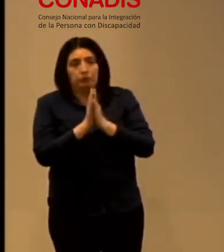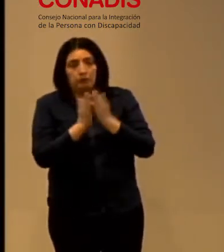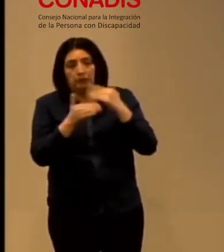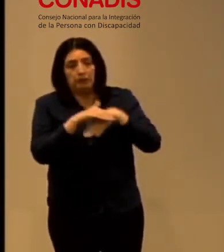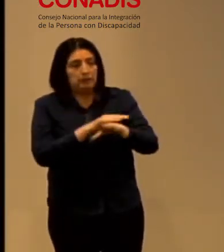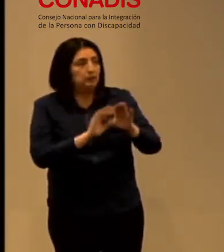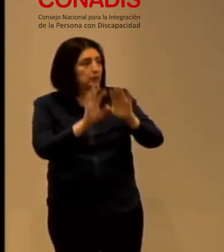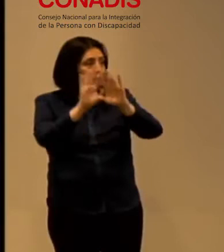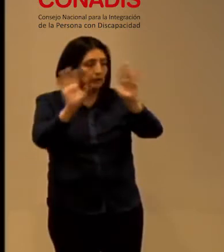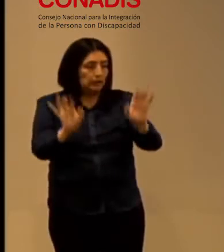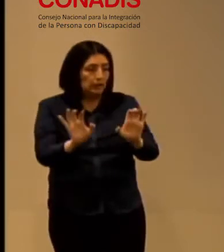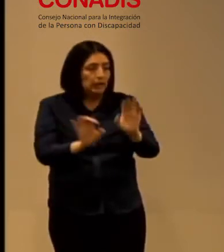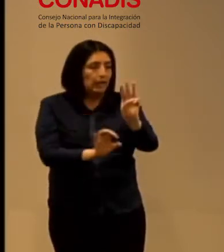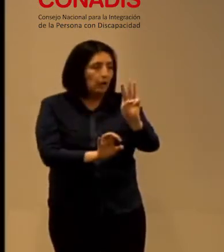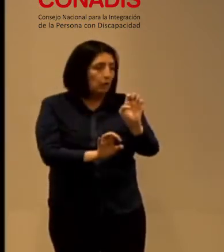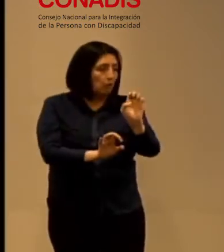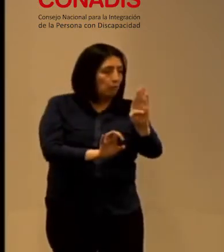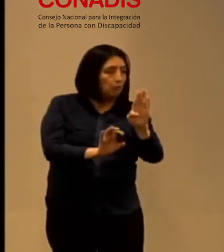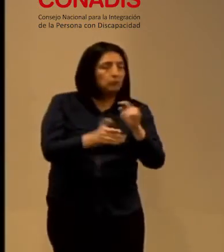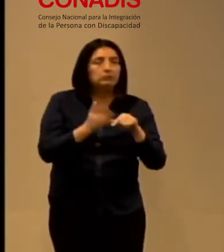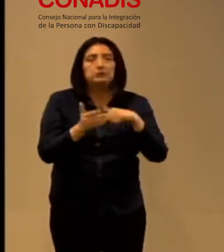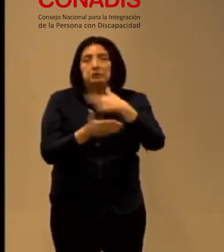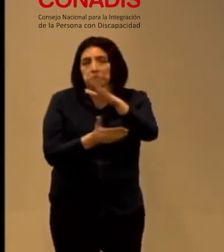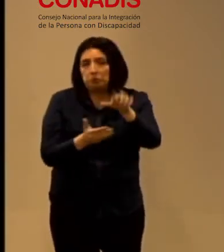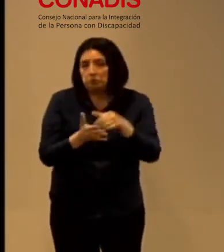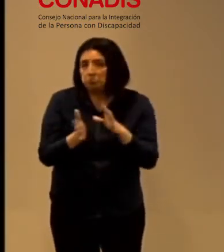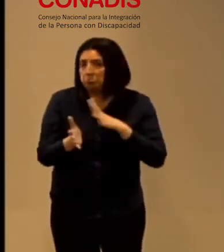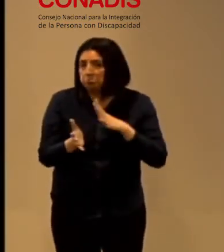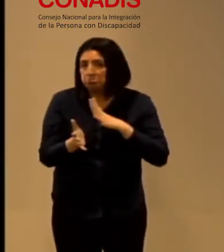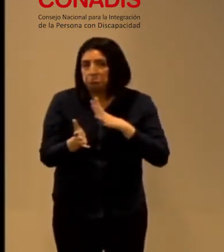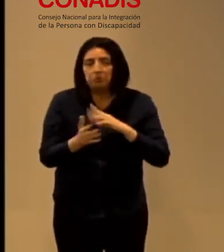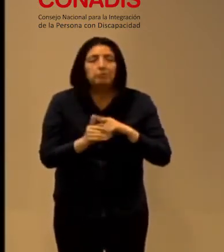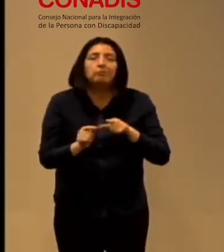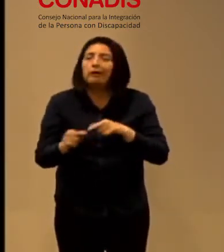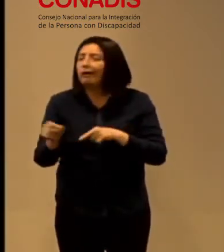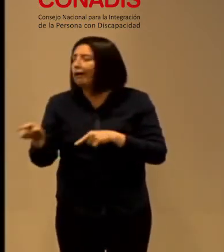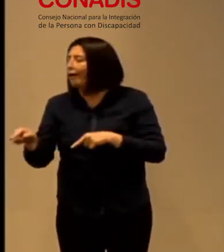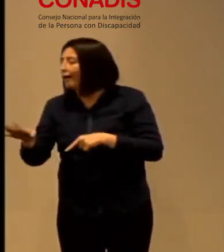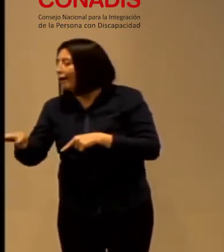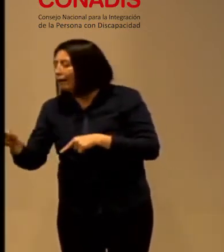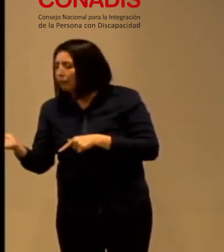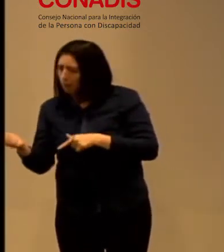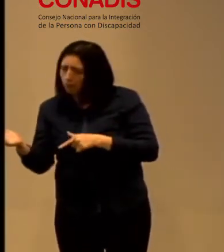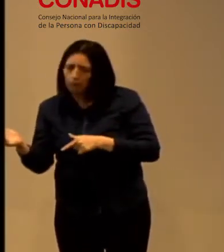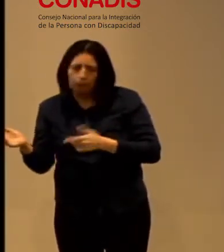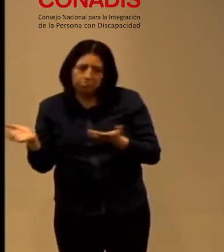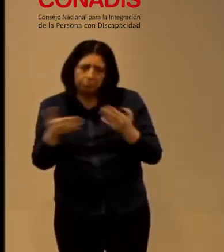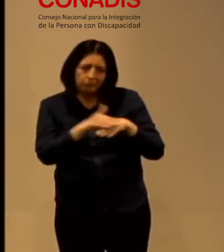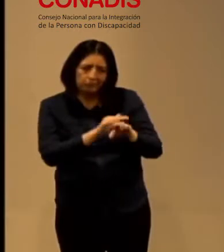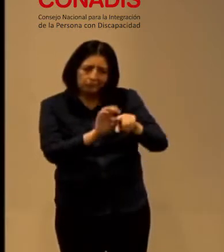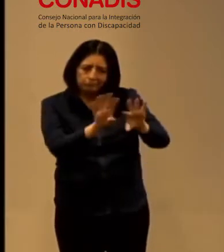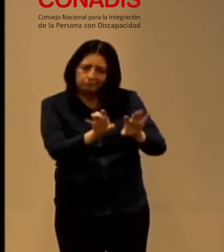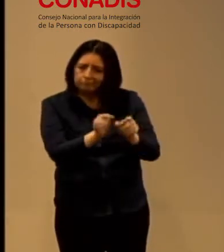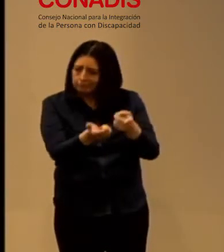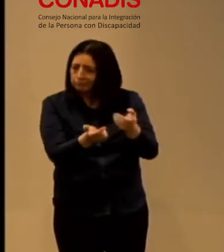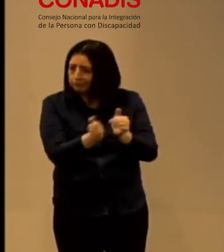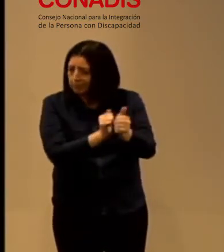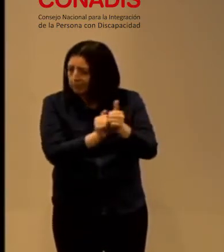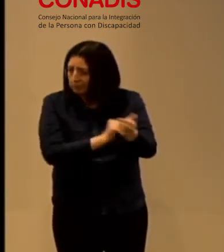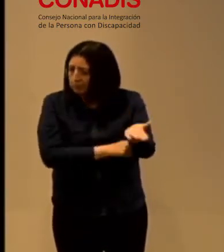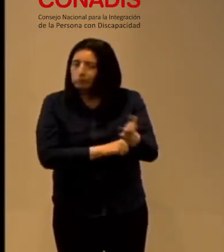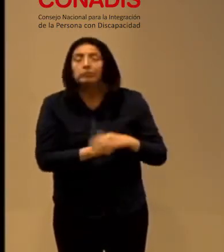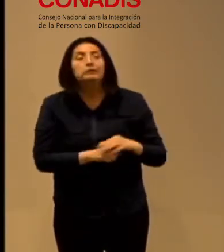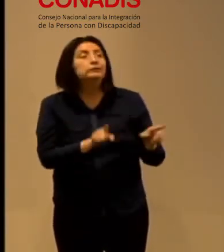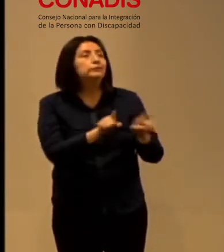a la página web del programa y son todos bienvenidos a alentar a sus chicos a postular. Pero bueno, y en este